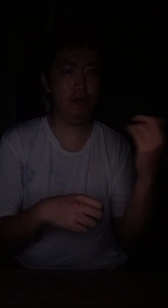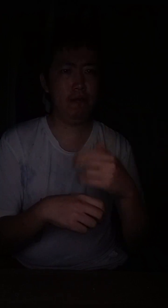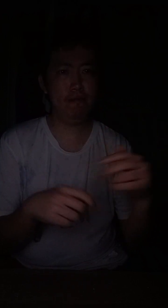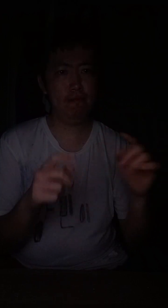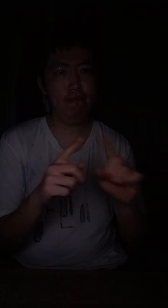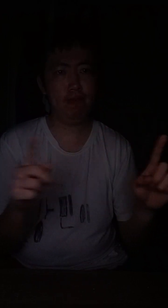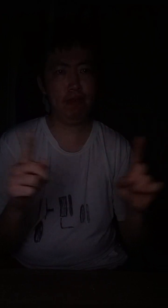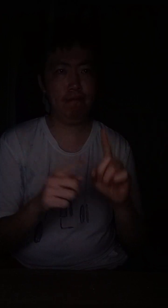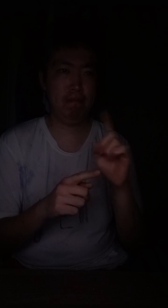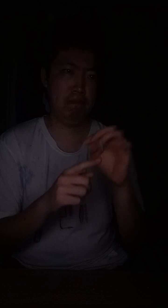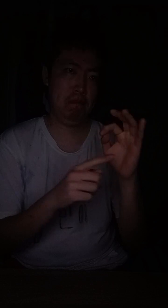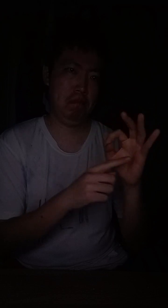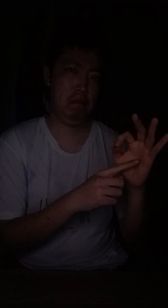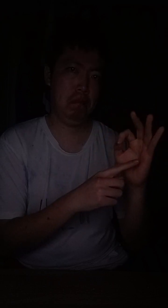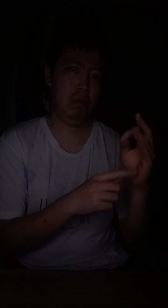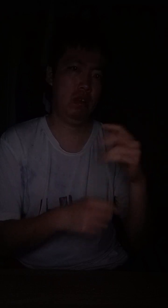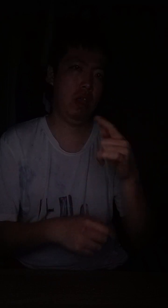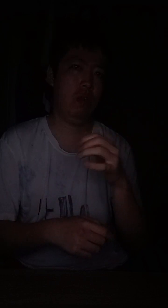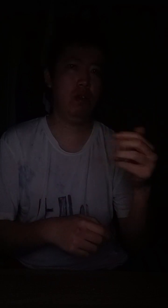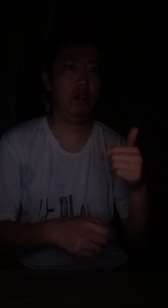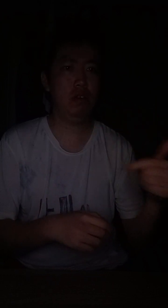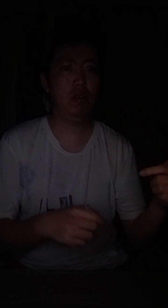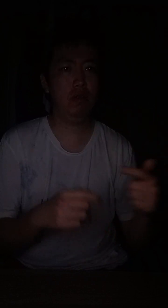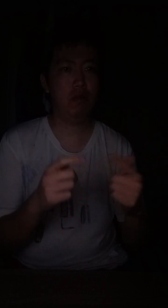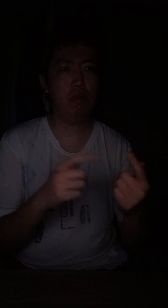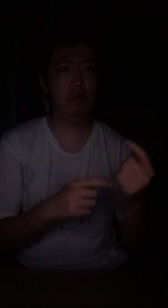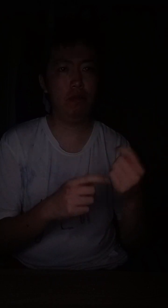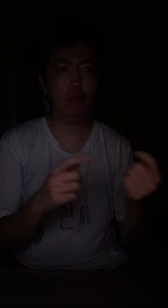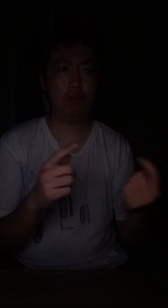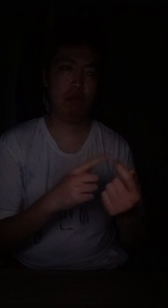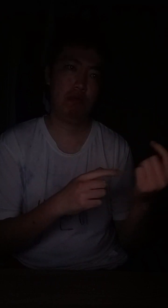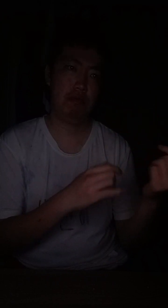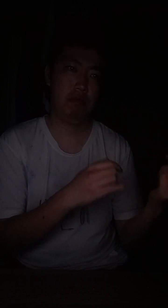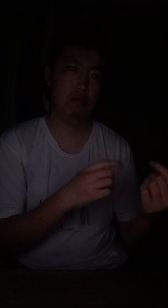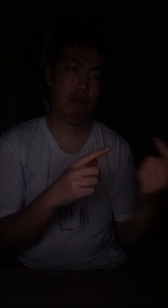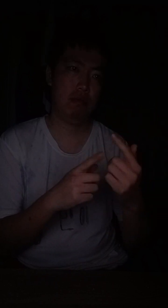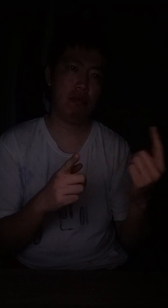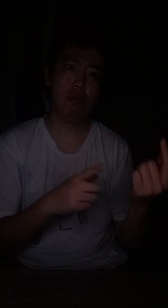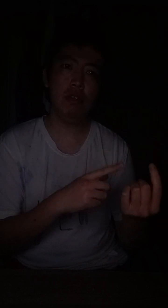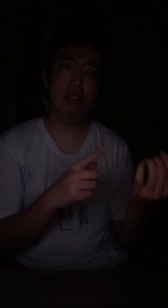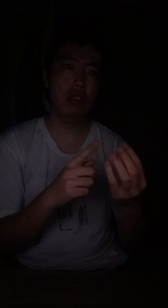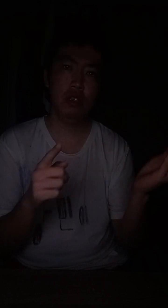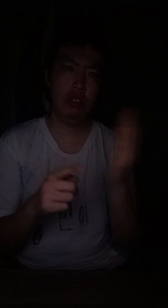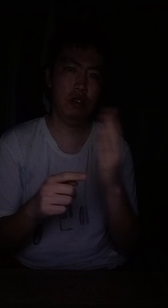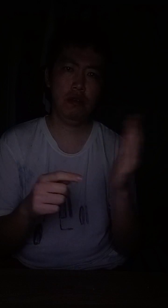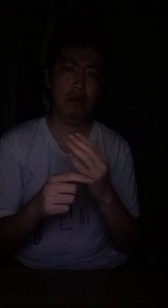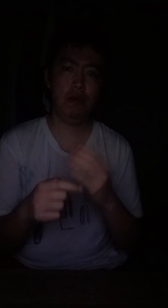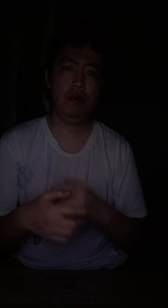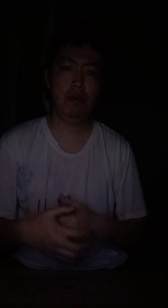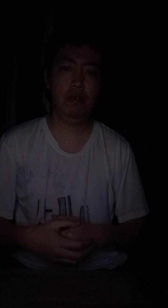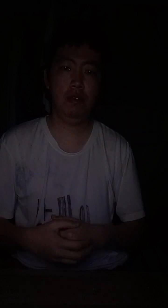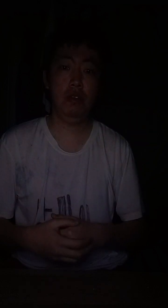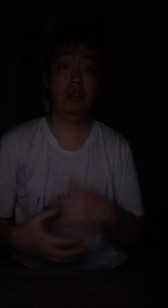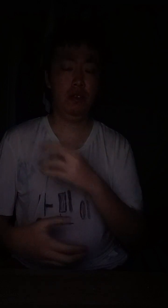사유가 있어서 대통령의 임명 행위를 무효로 할 만한 사유가 없다는 법원이 가처분